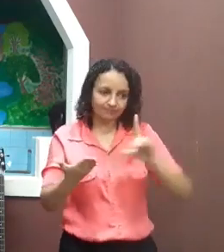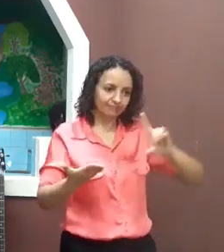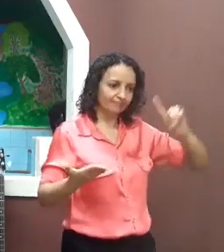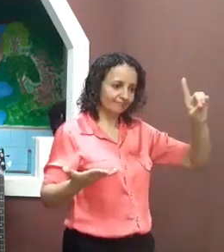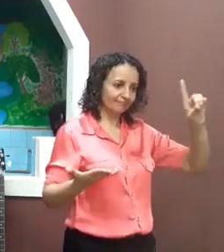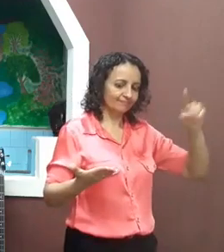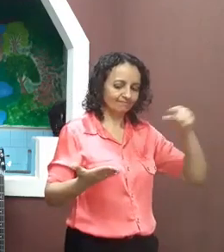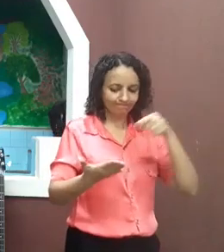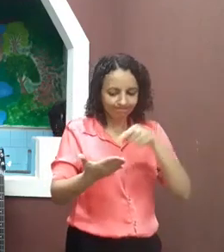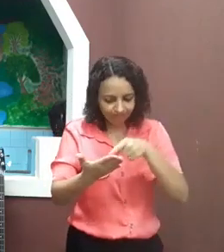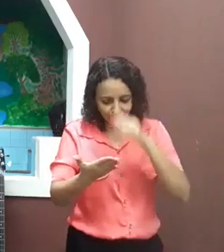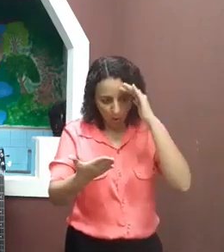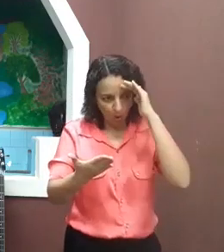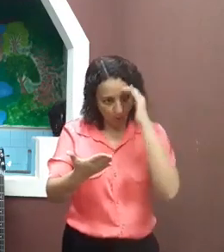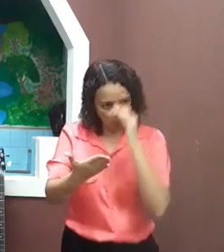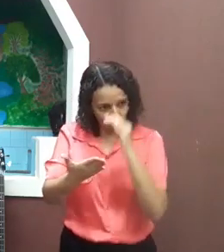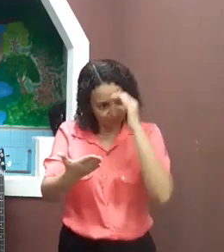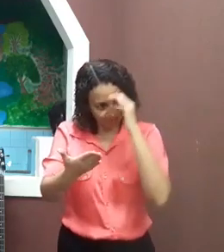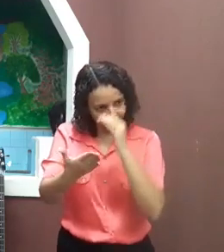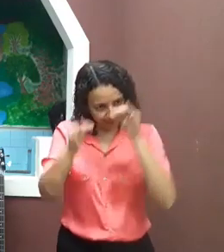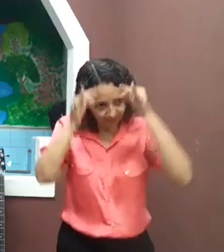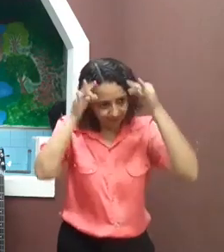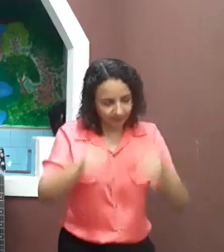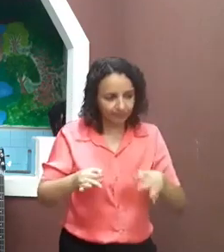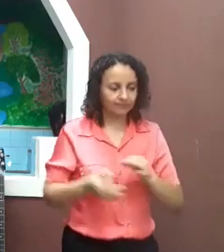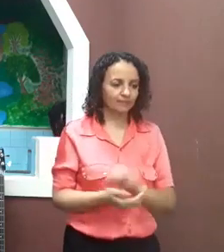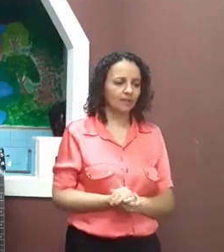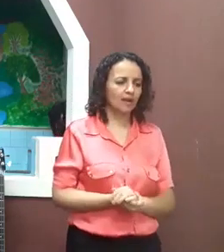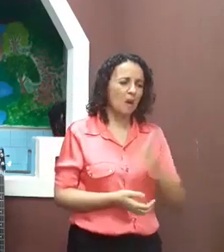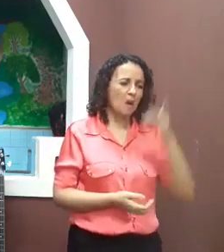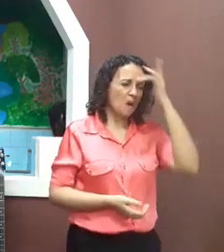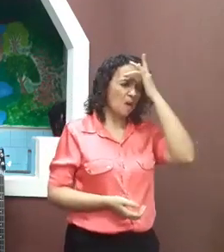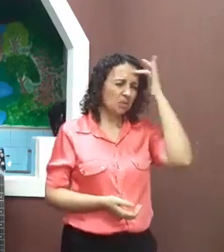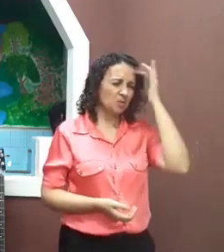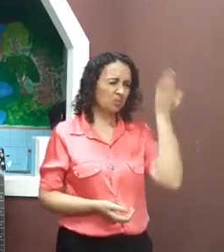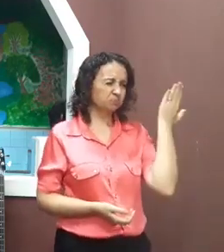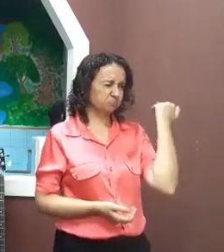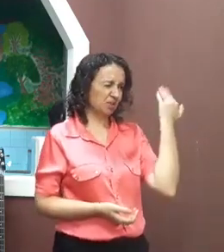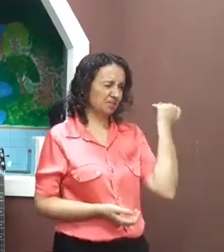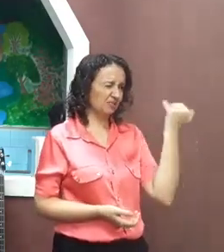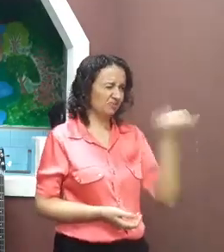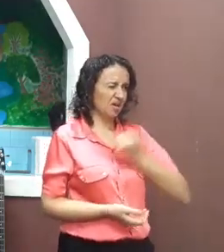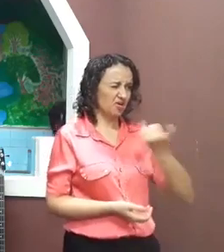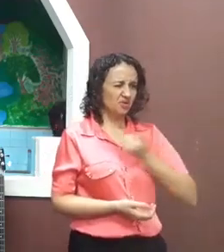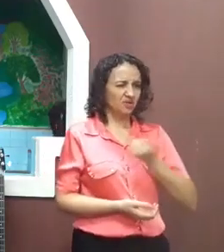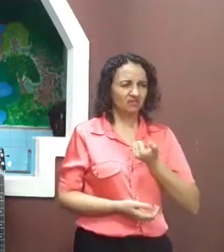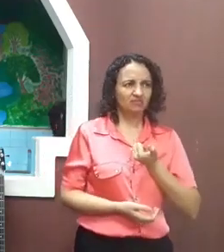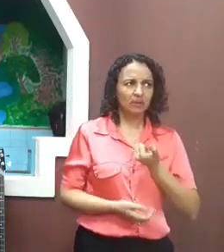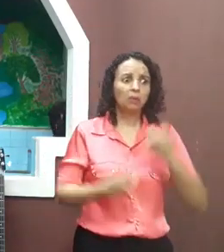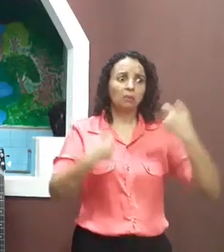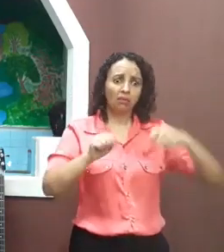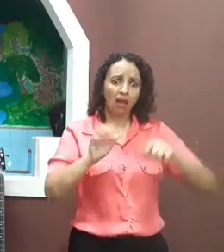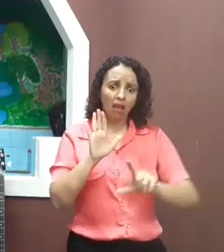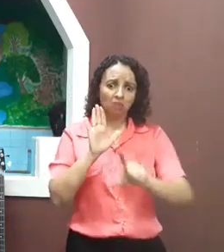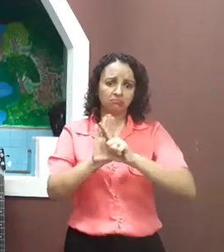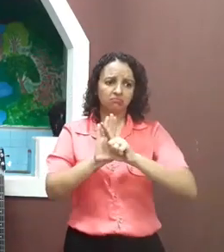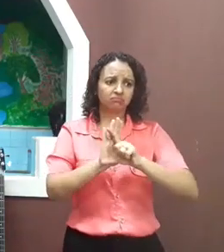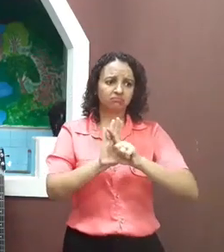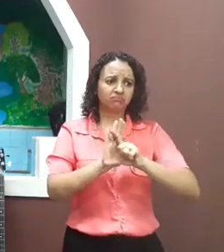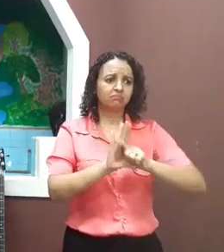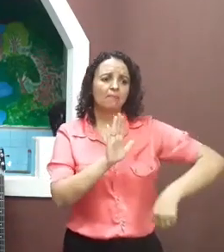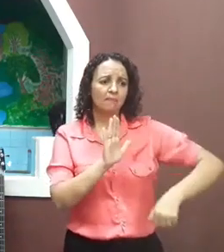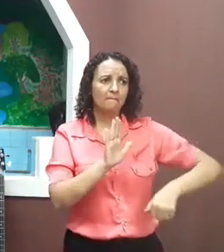Esses dias eu estava conversando com alguém e falou: ah, pastor, precisava aumentar as leis. Eu falei: não, precisava ter os princípios e